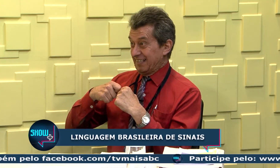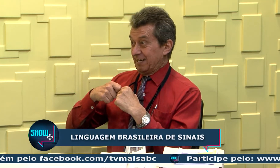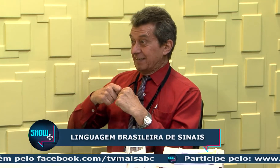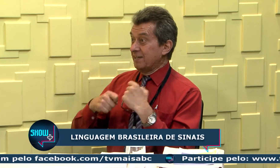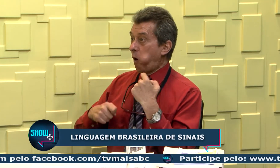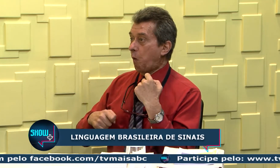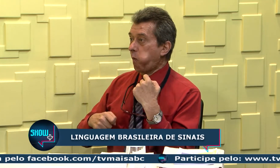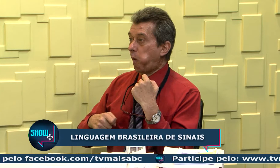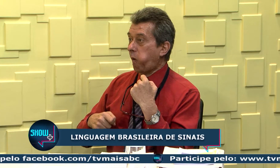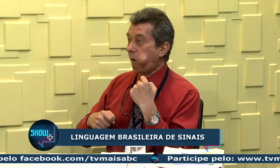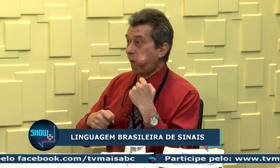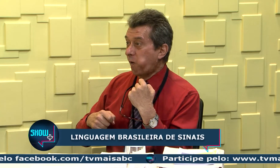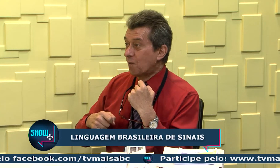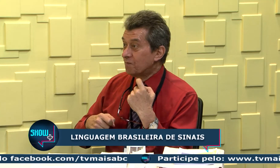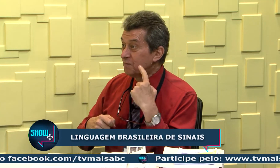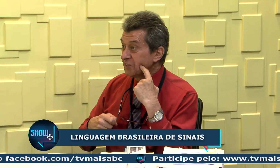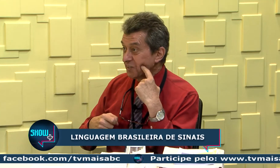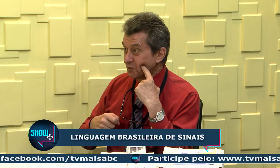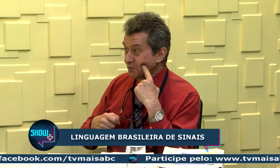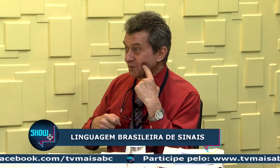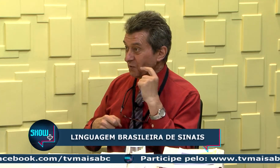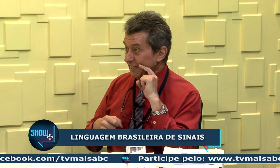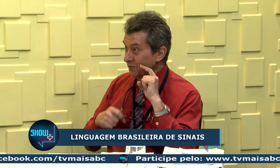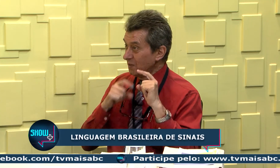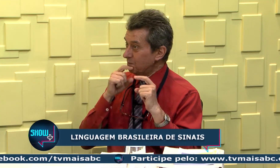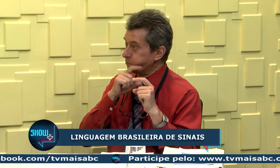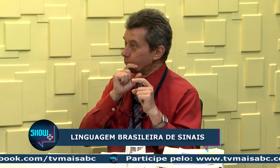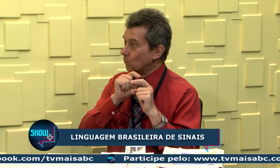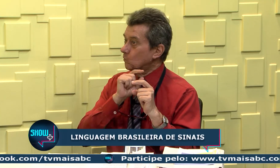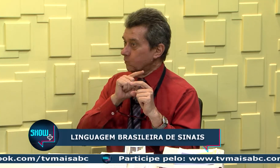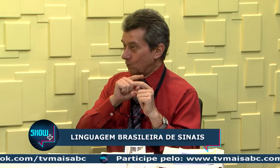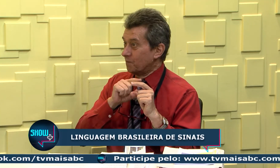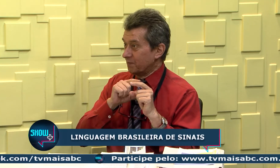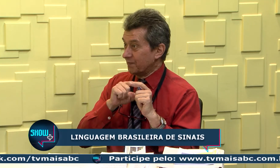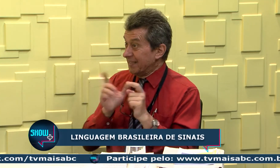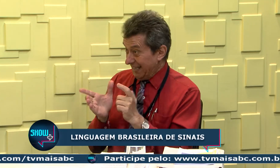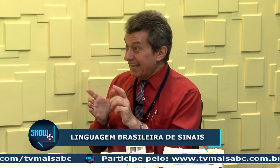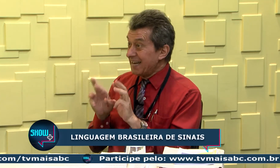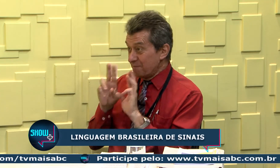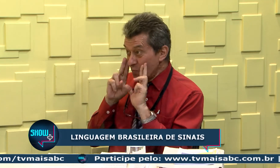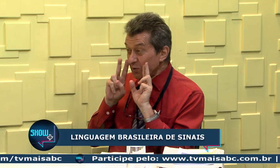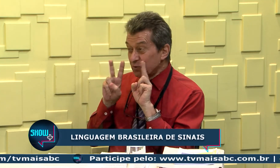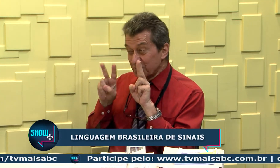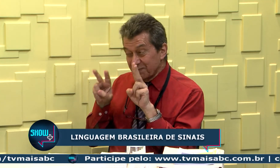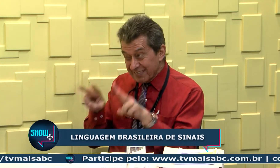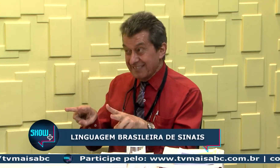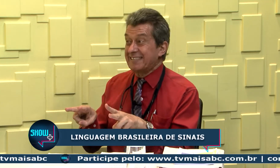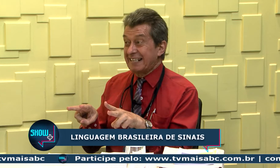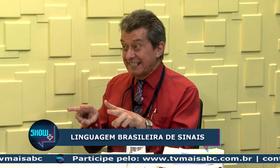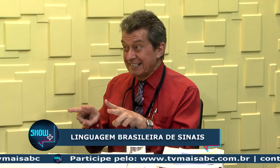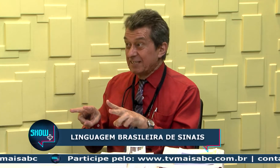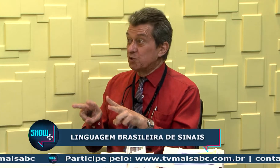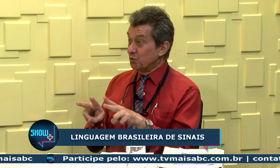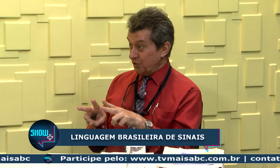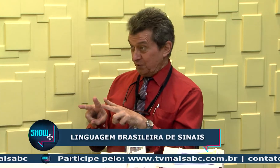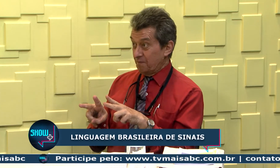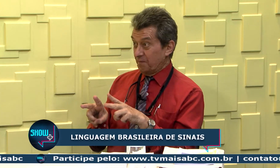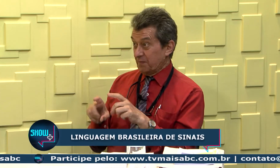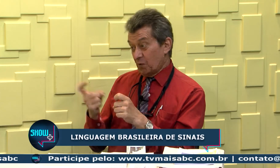sim mexendo com a língua é muito explodiu sutil então a